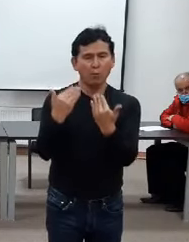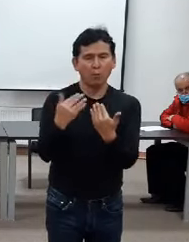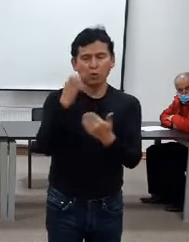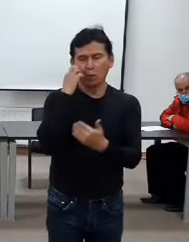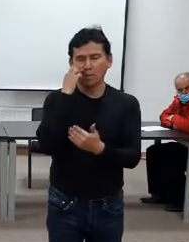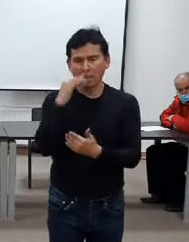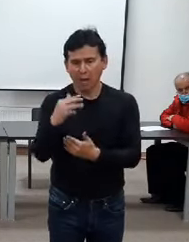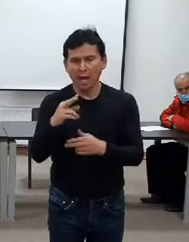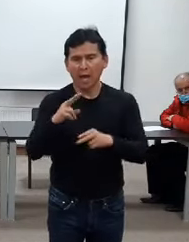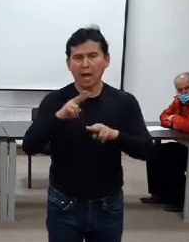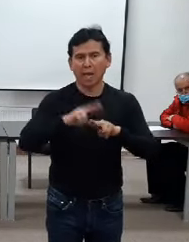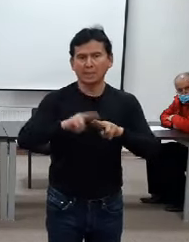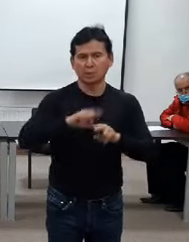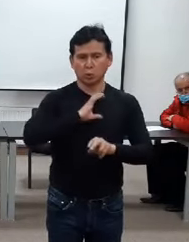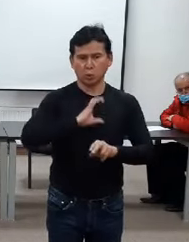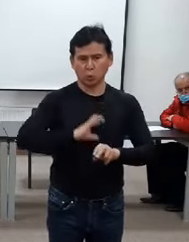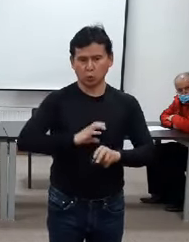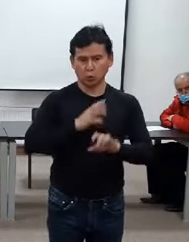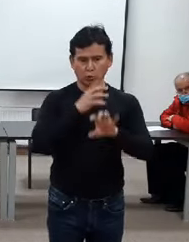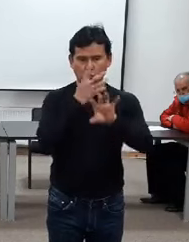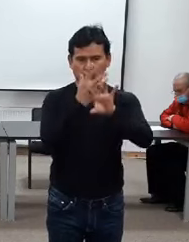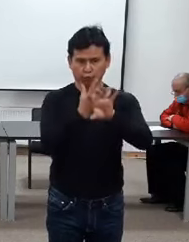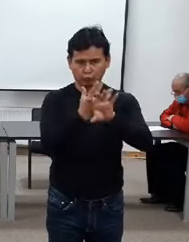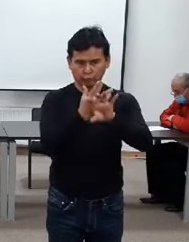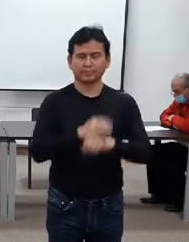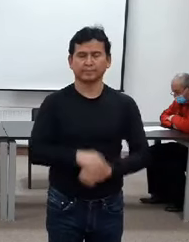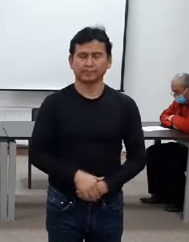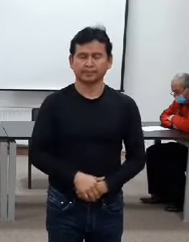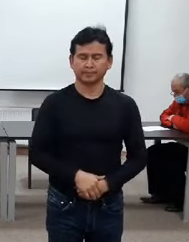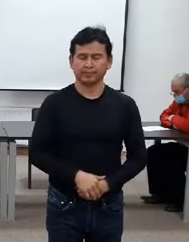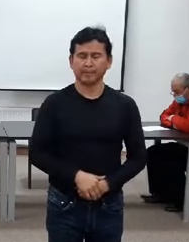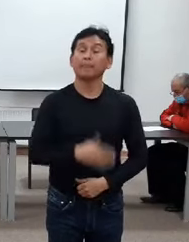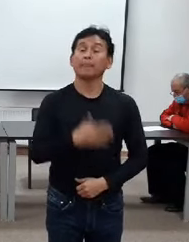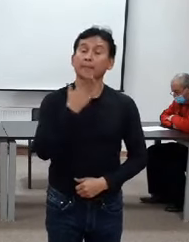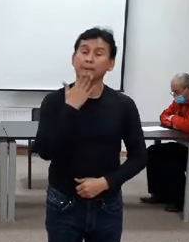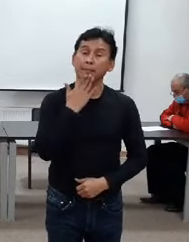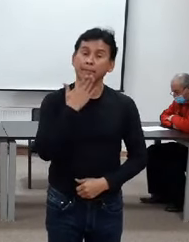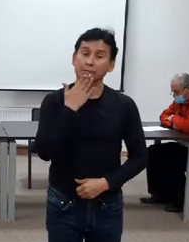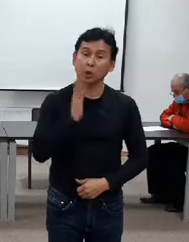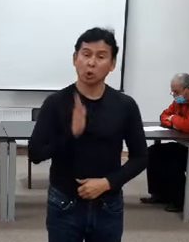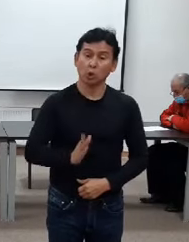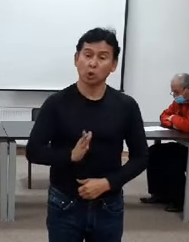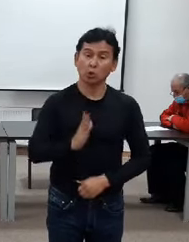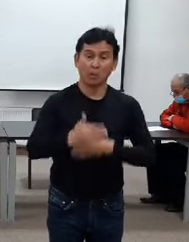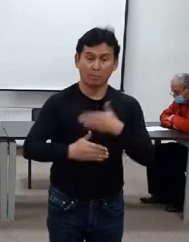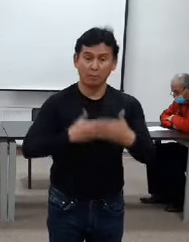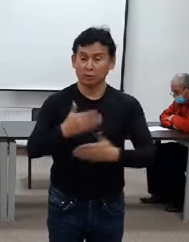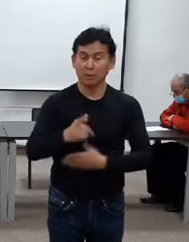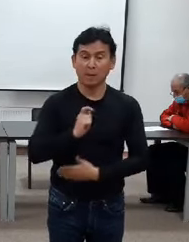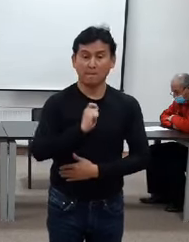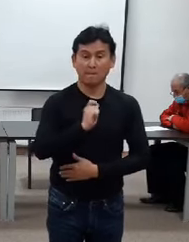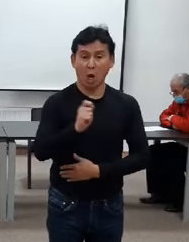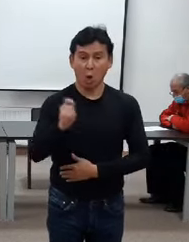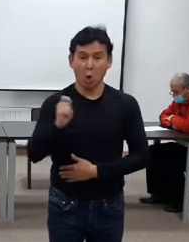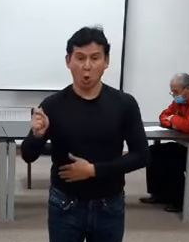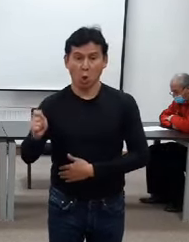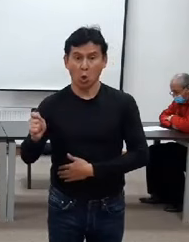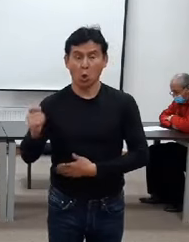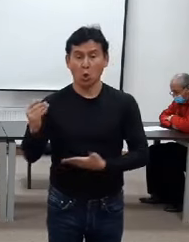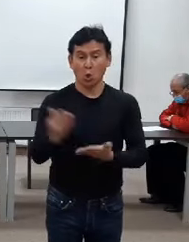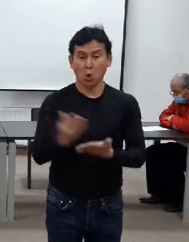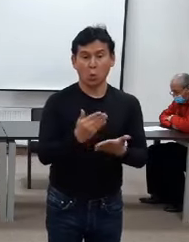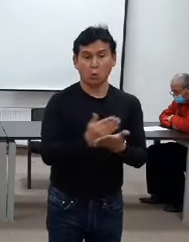que hoy día están siendo a distancia. Asimismo, también continuamos con el proceso de pago del ingreso